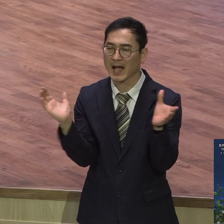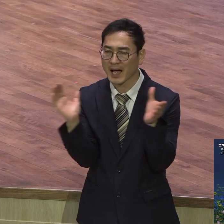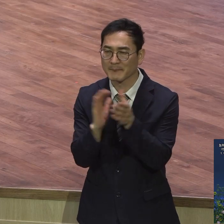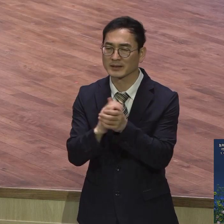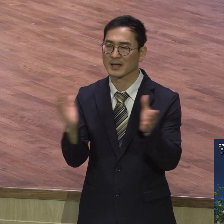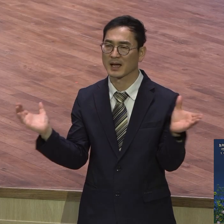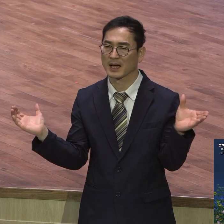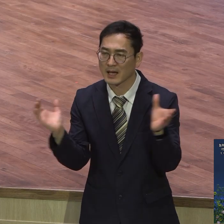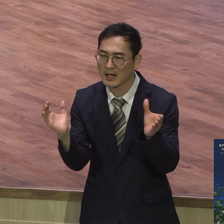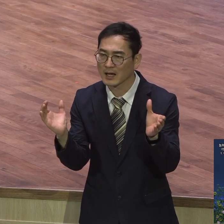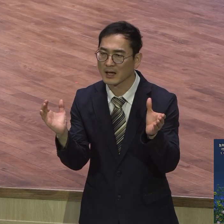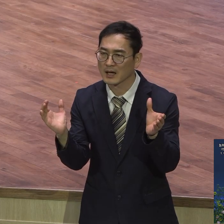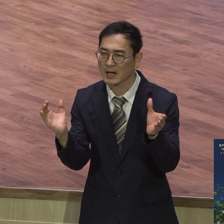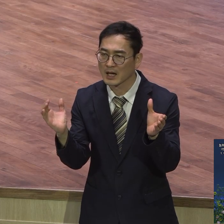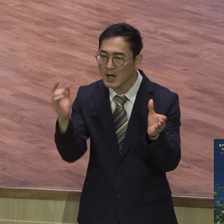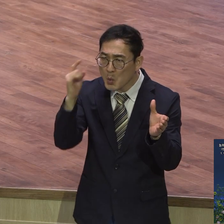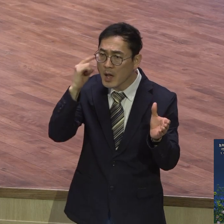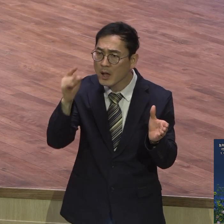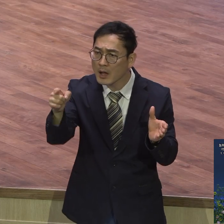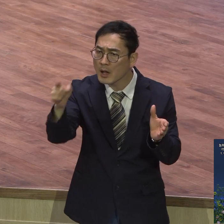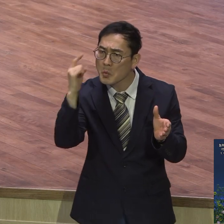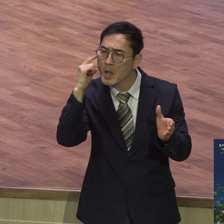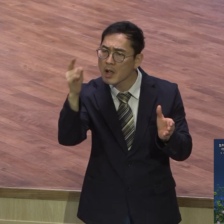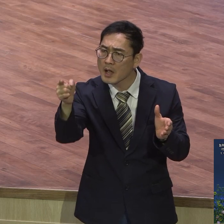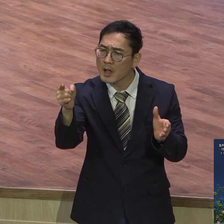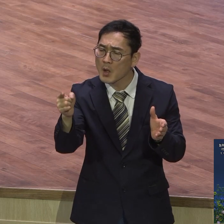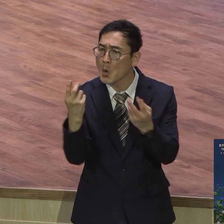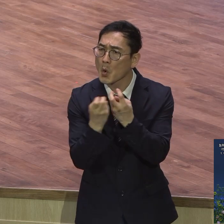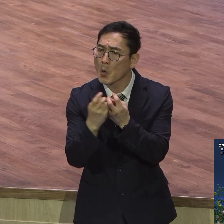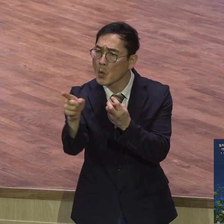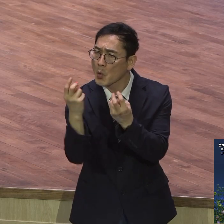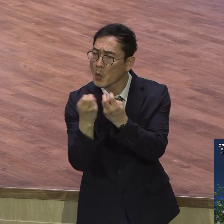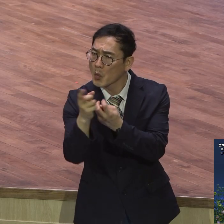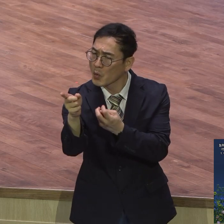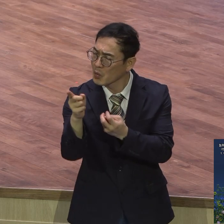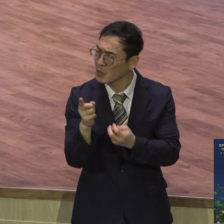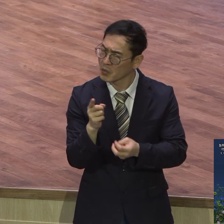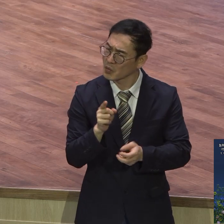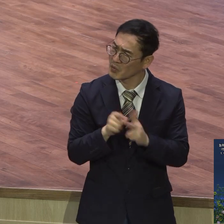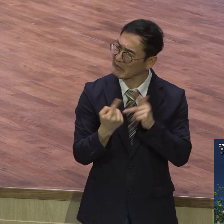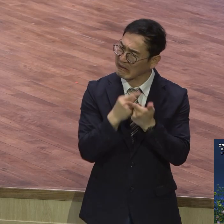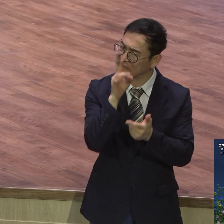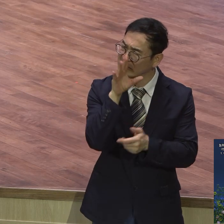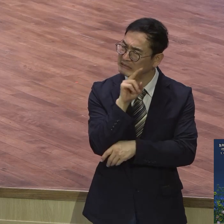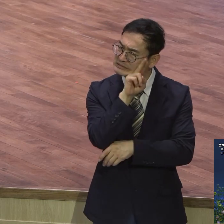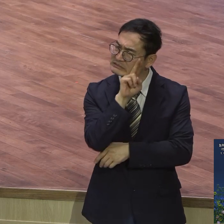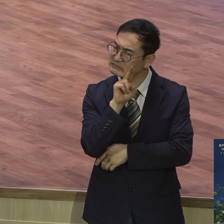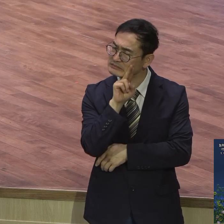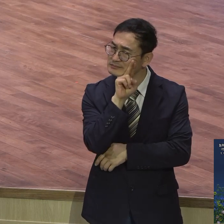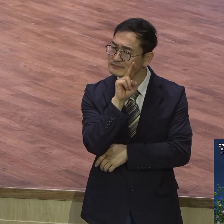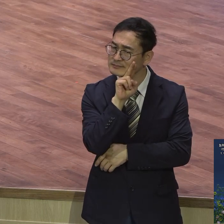어떻게 당장 질문이 나옵니다 영계절 성도는 이런